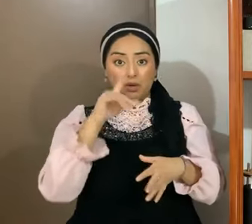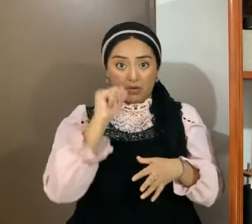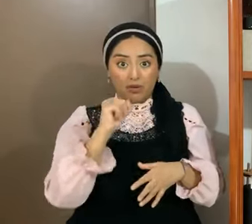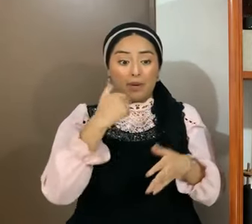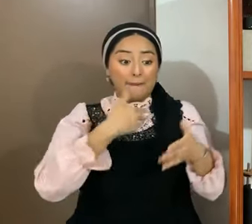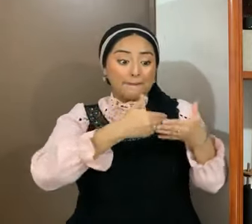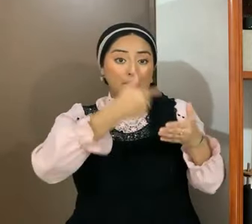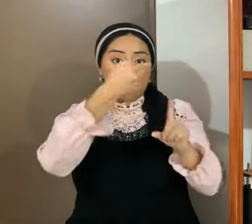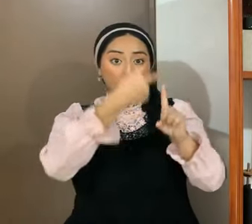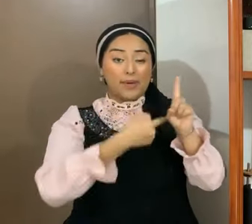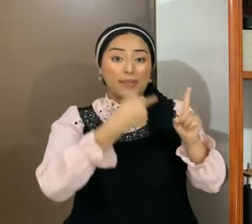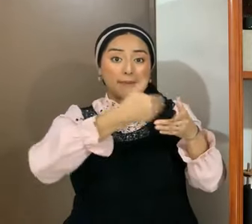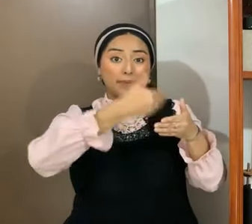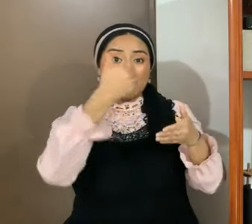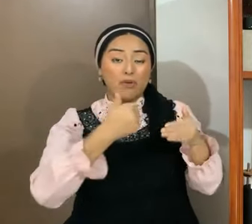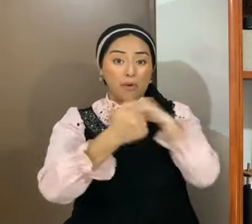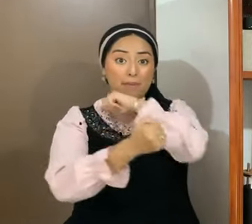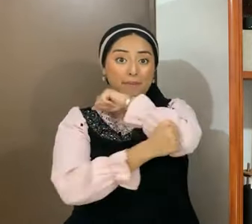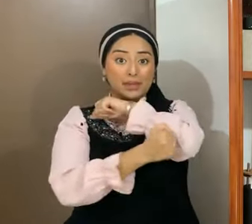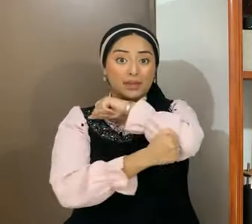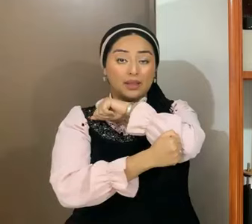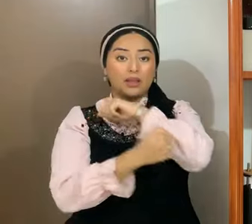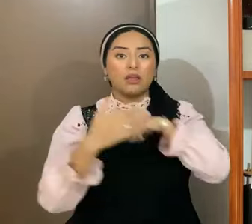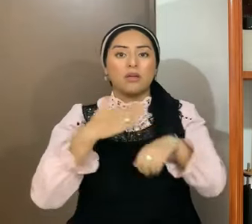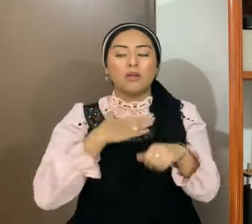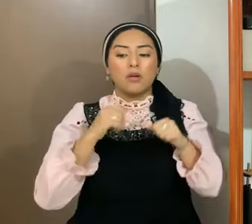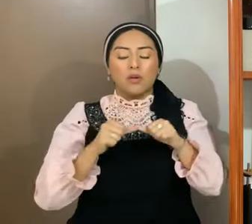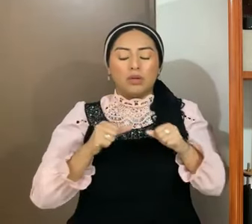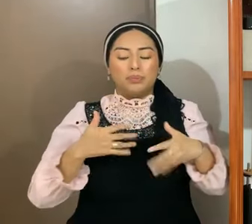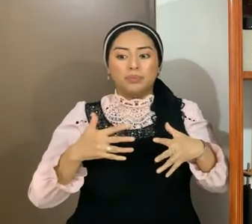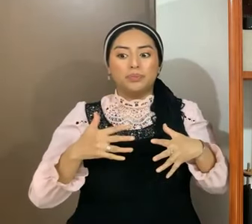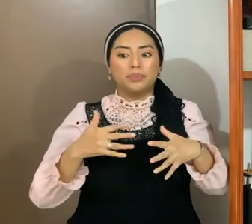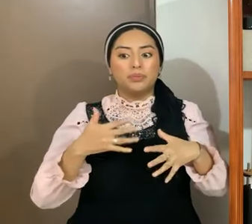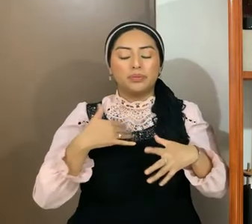anterior a Pesaj, es un mes que me hace temblar, que me